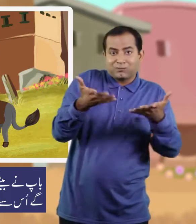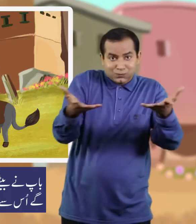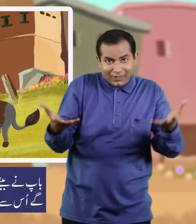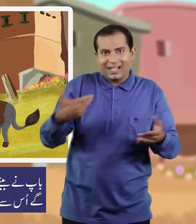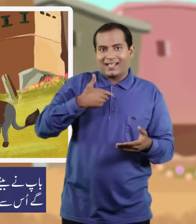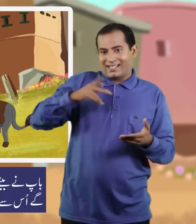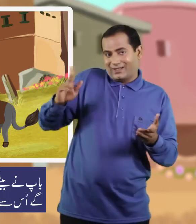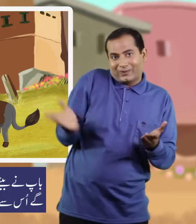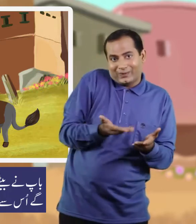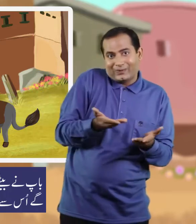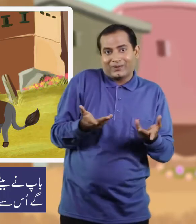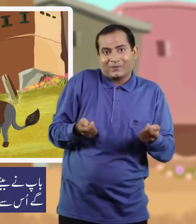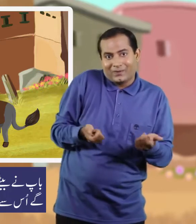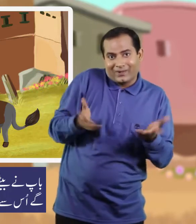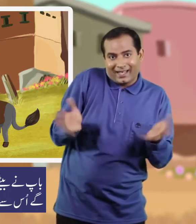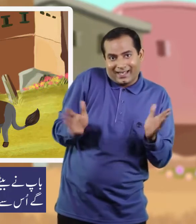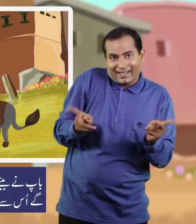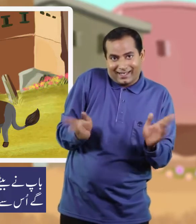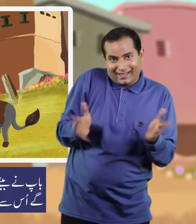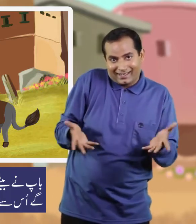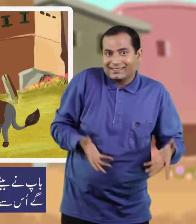उससे वो से नए खिलोने लेकर देगा.